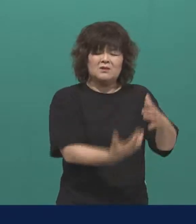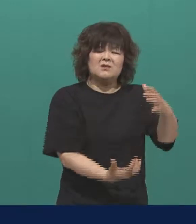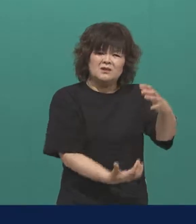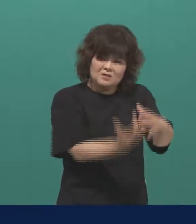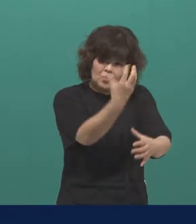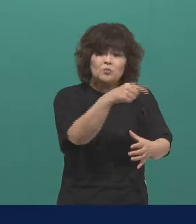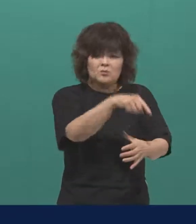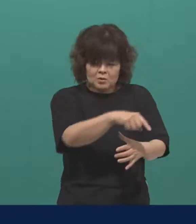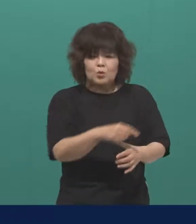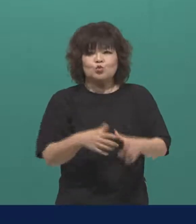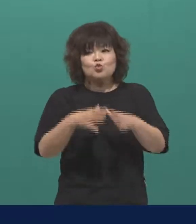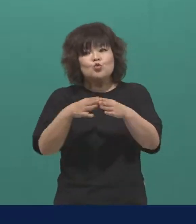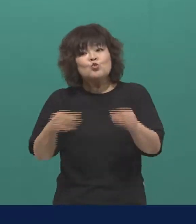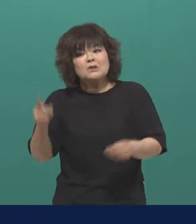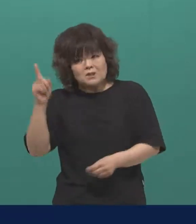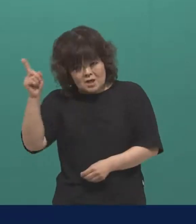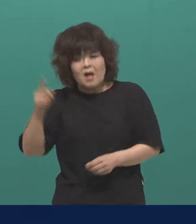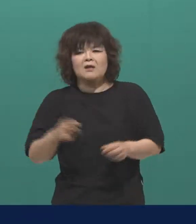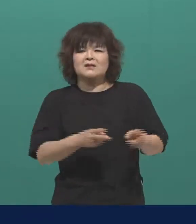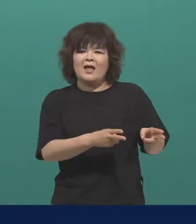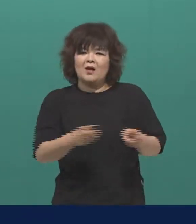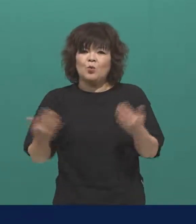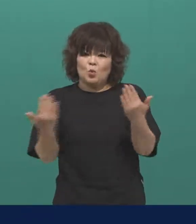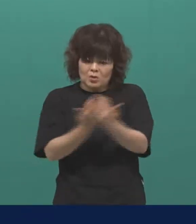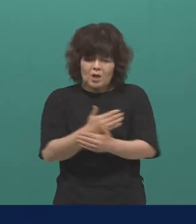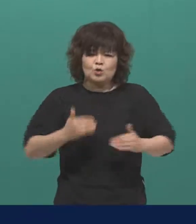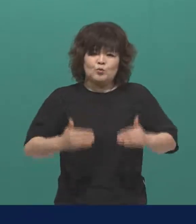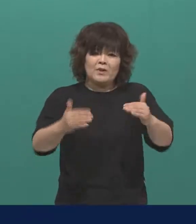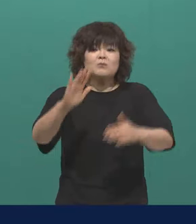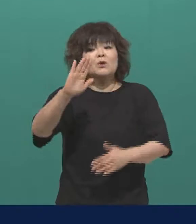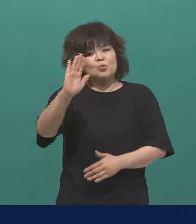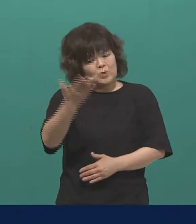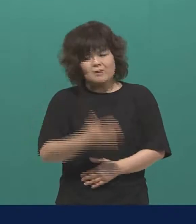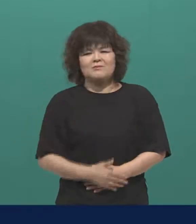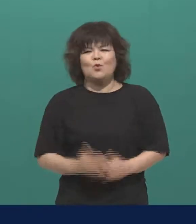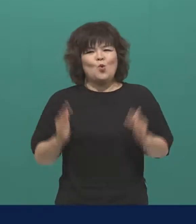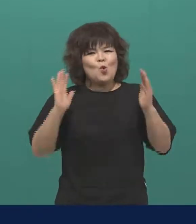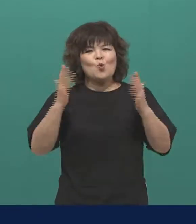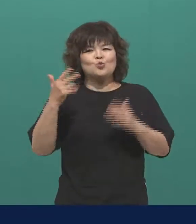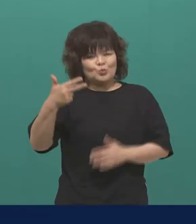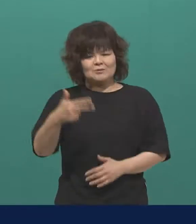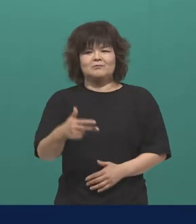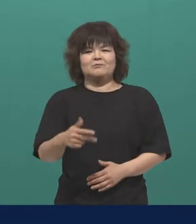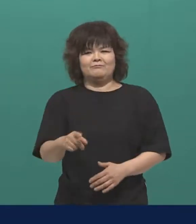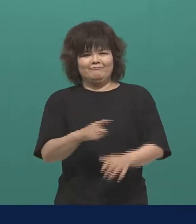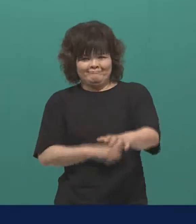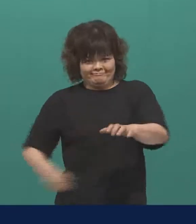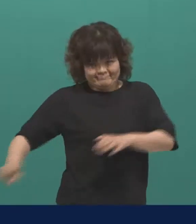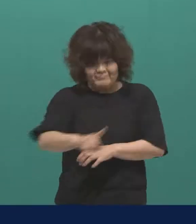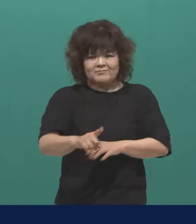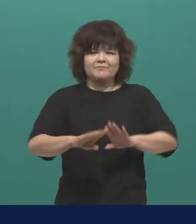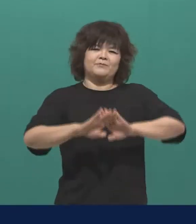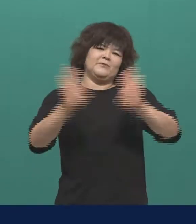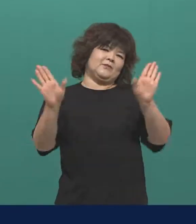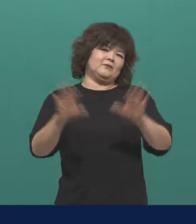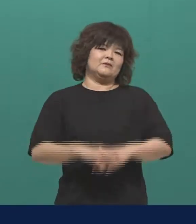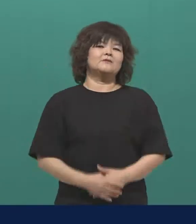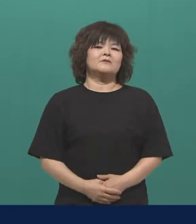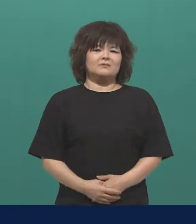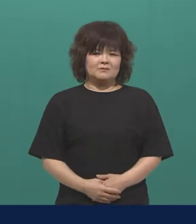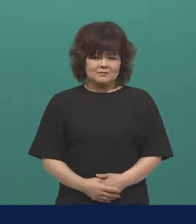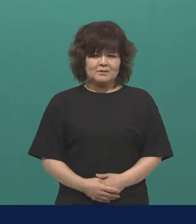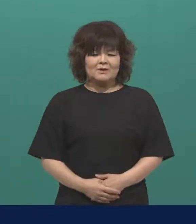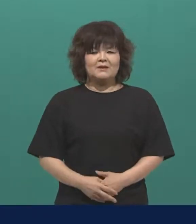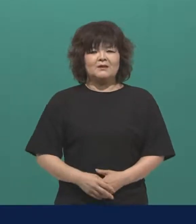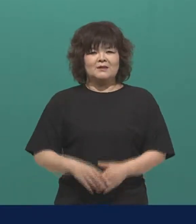出した事故を受け、国が制度化を進めていますが、大津市がそれに先駆けてスタートさせました